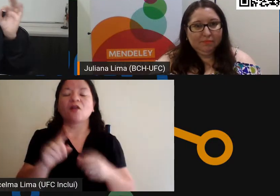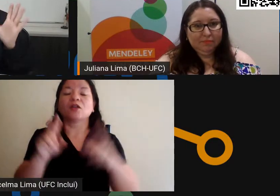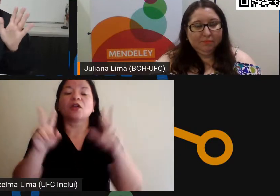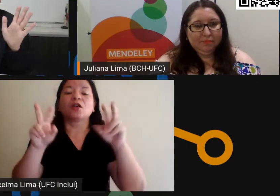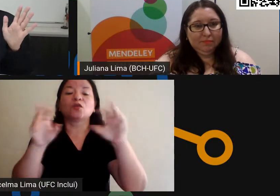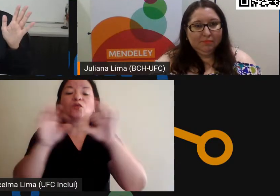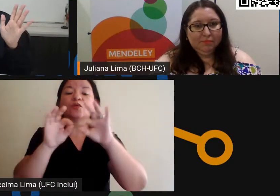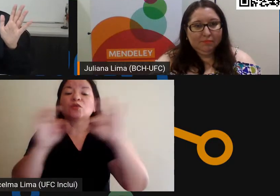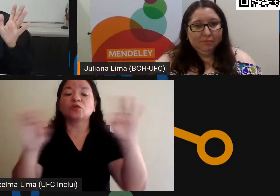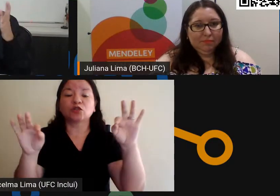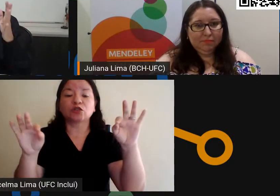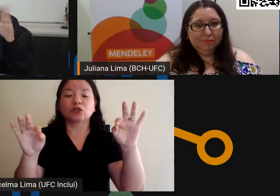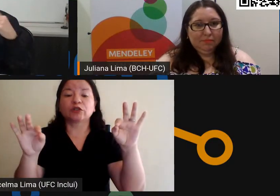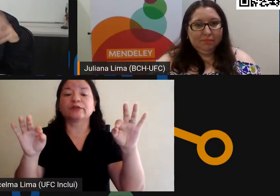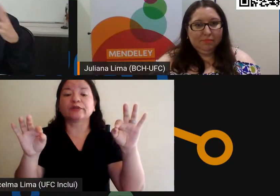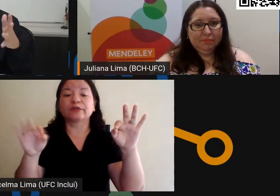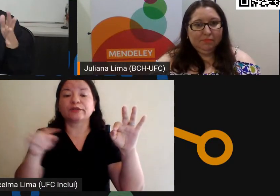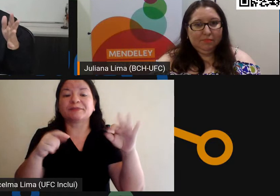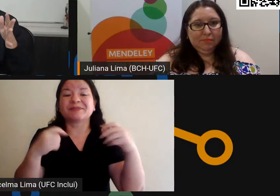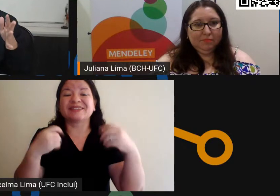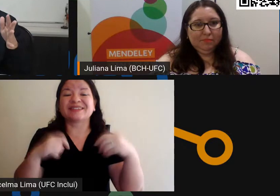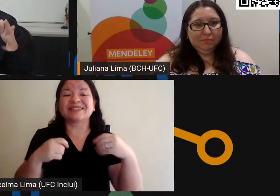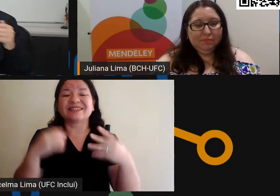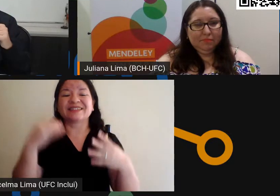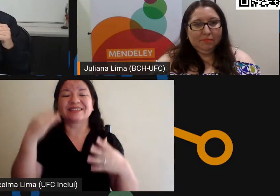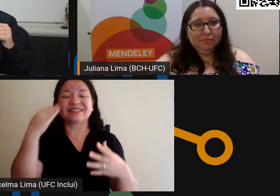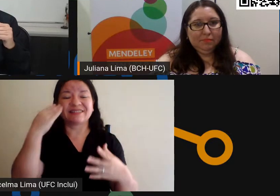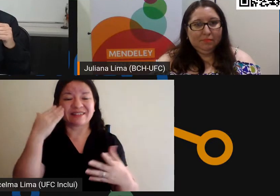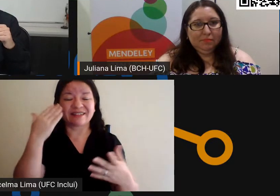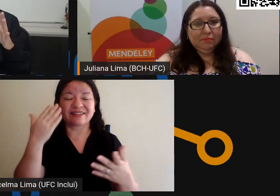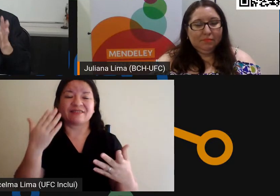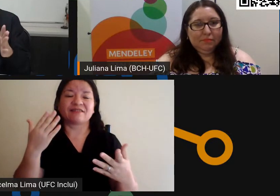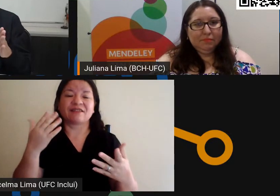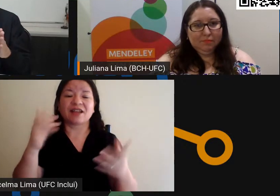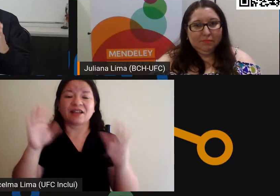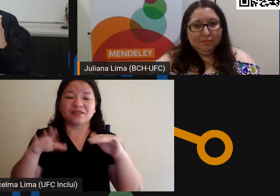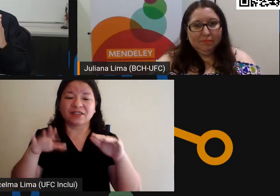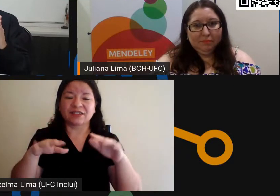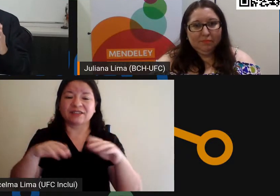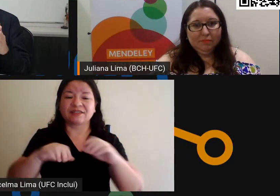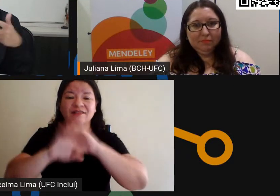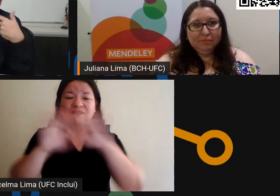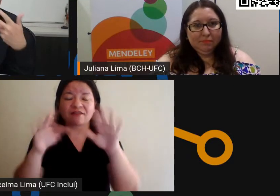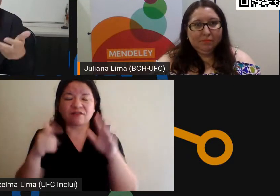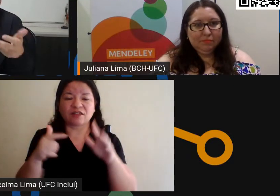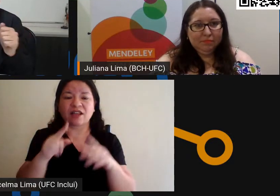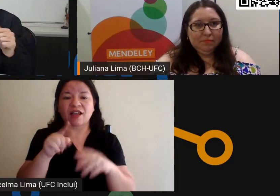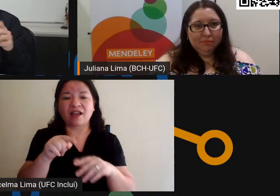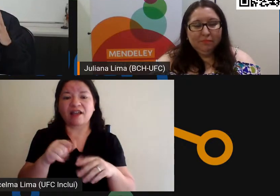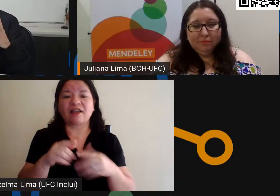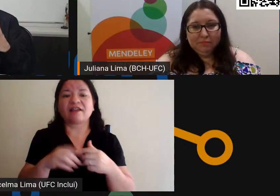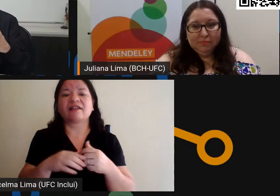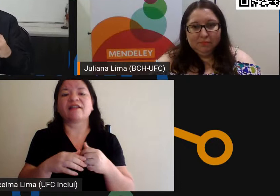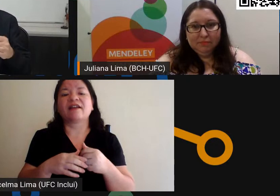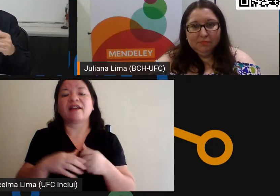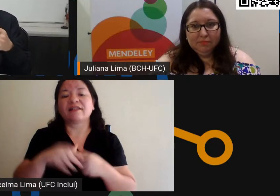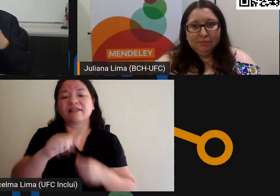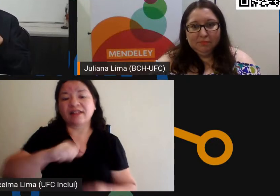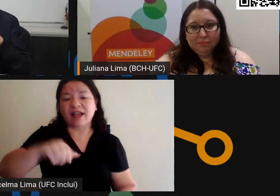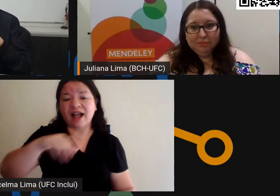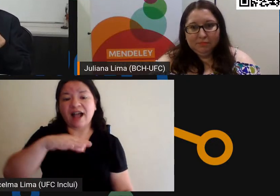curso para entender. Tudo bem, mas esse é o problema da revista. Né? A revista é da área biológica, porque eu sou da área biológica. Ela